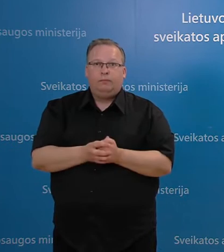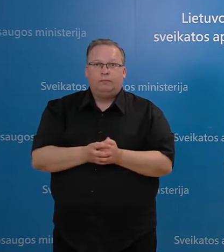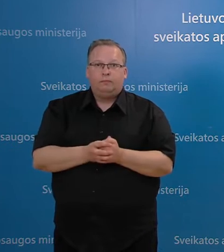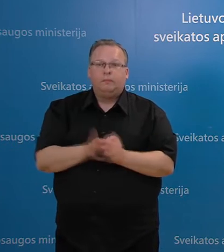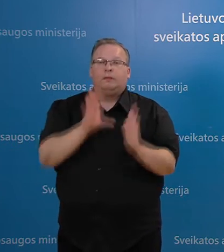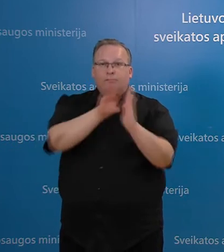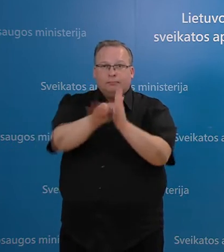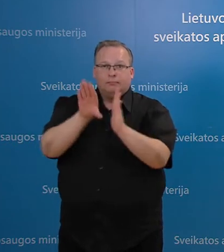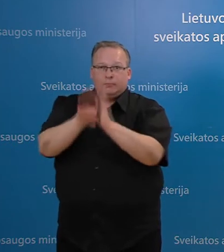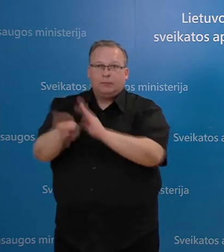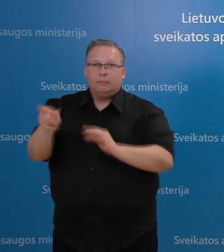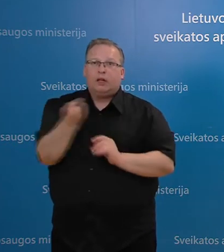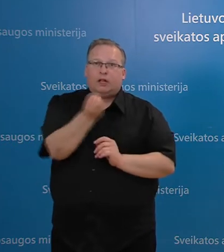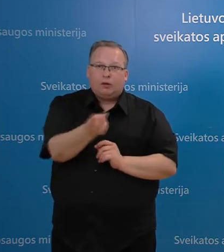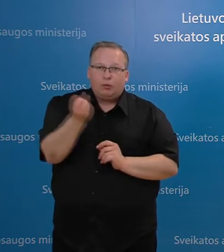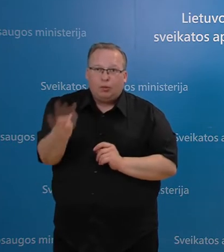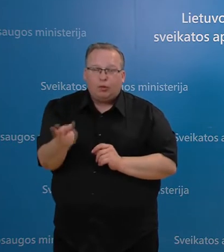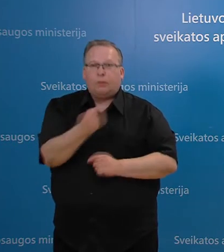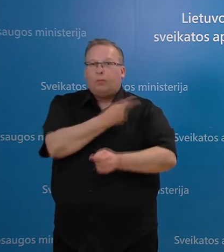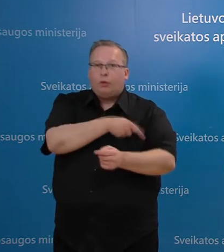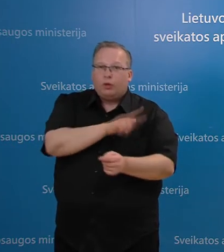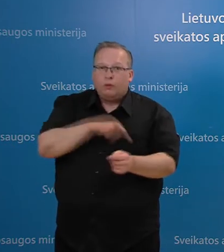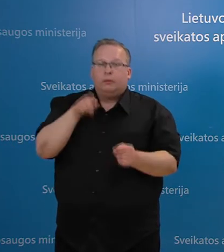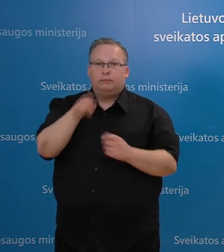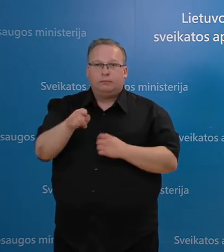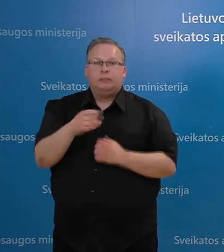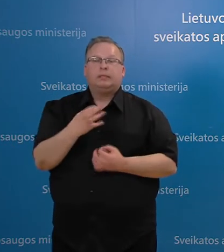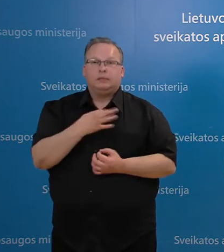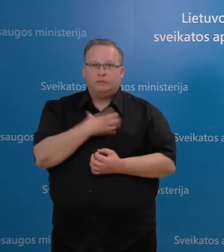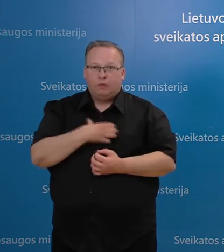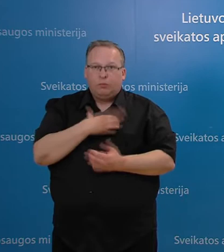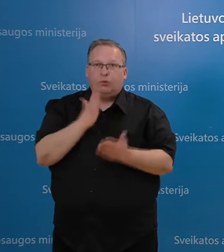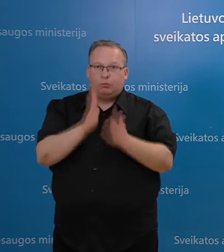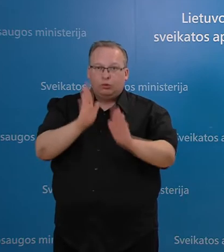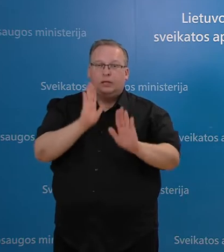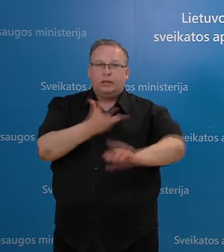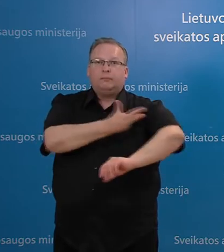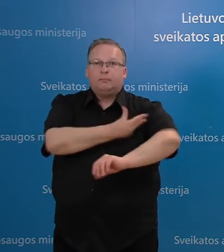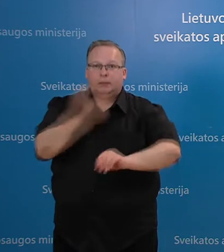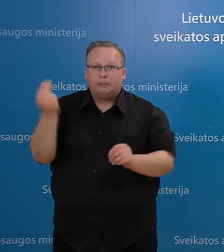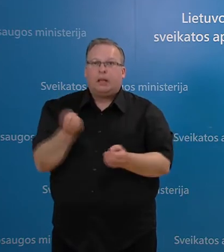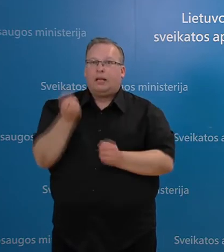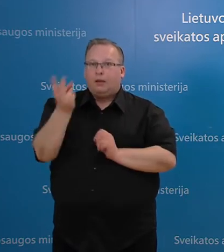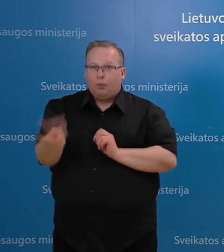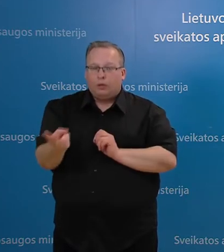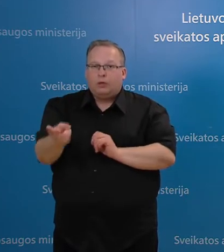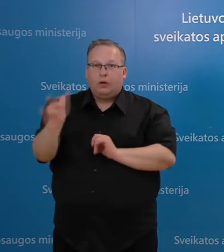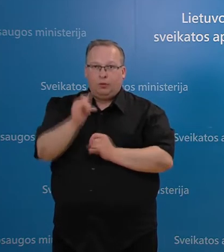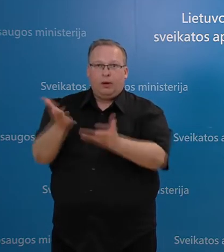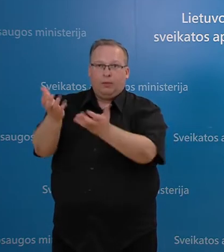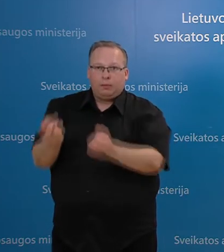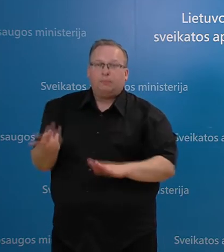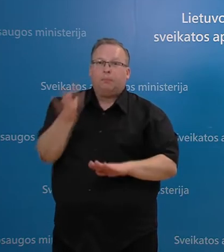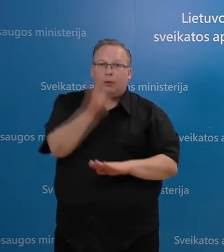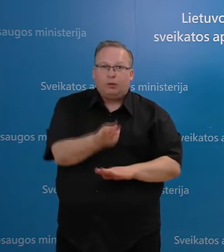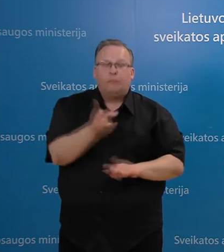gydymo įstaigose, tikslingai dėl šios infekcijos bus tiriami ne tik į ligoninę planinę tvarką guldomi pacientai, bet ir